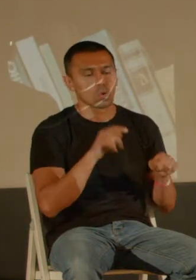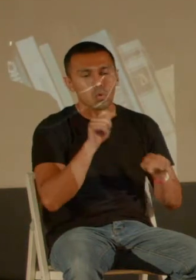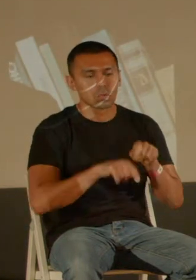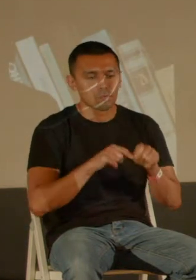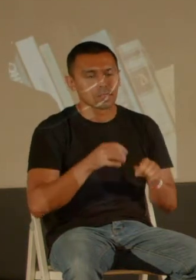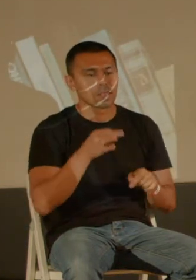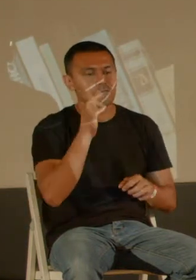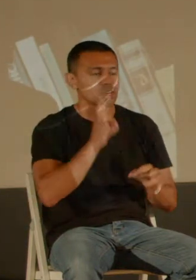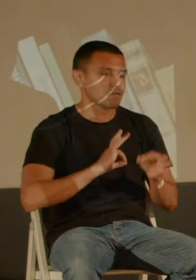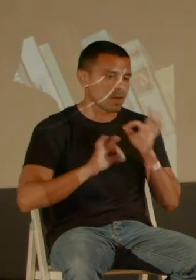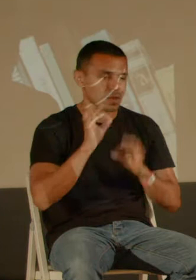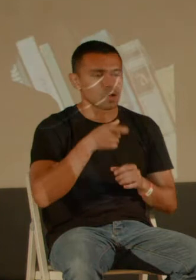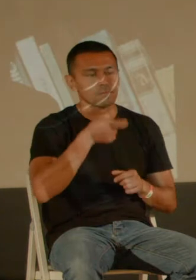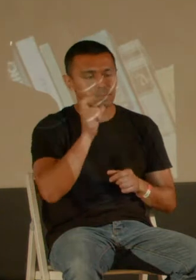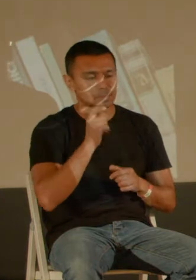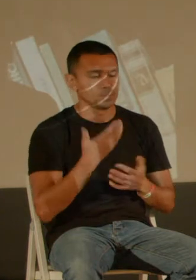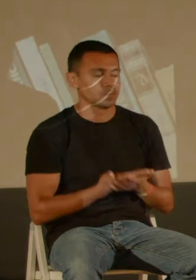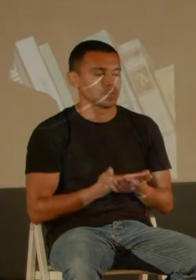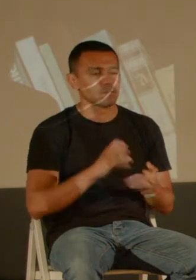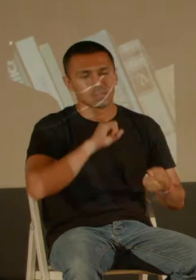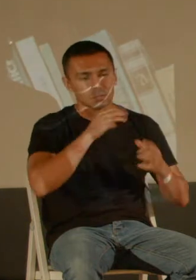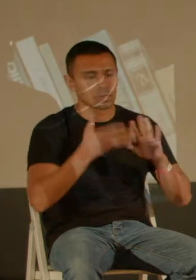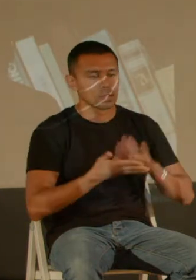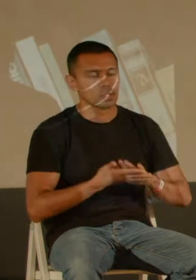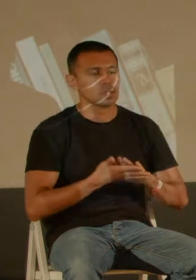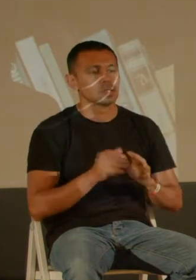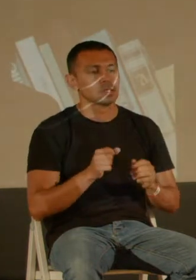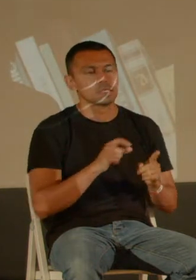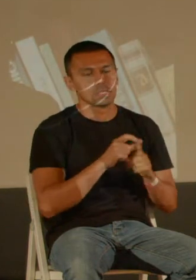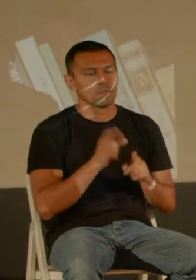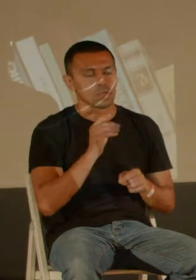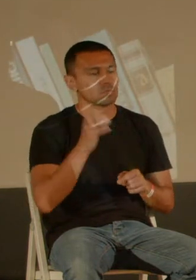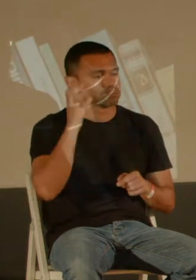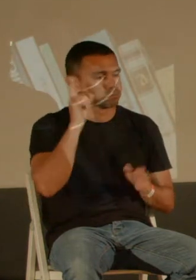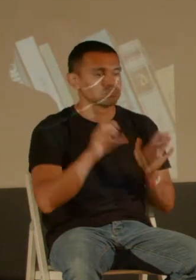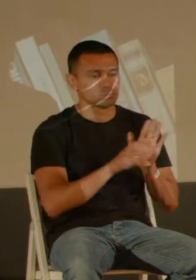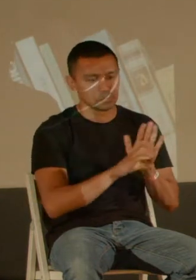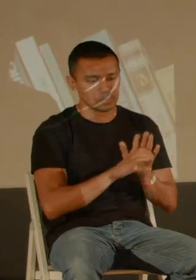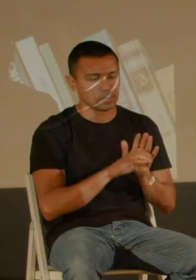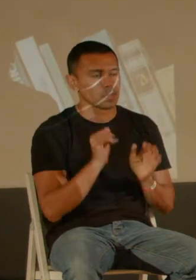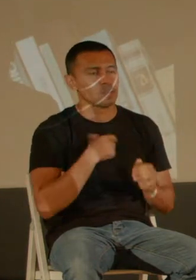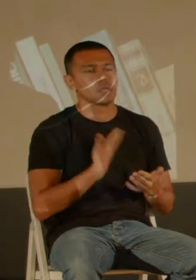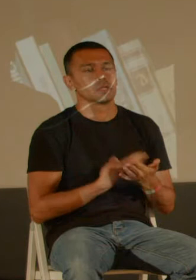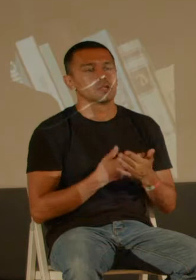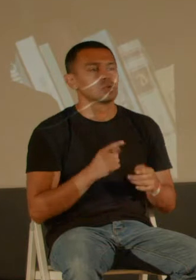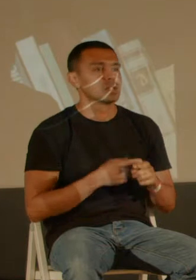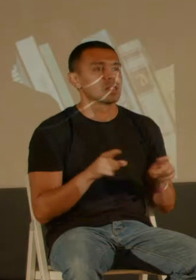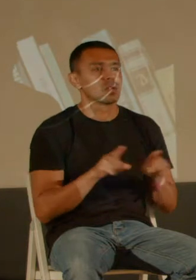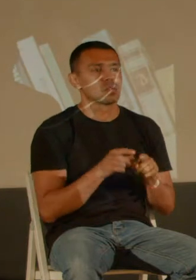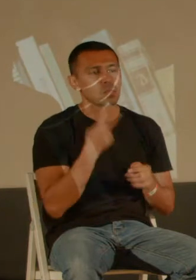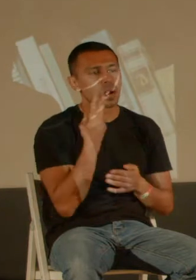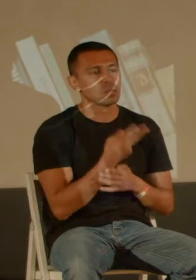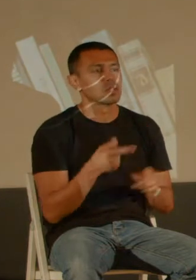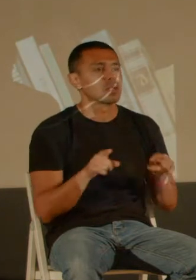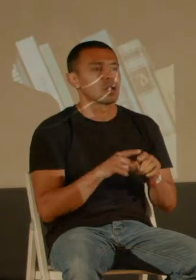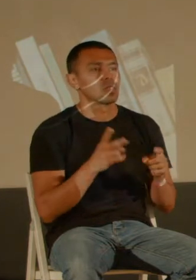контролювати вживання. А в результаті саме до слів Ребекки вона дослухалася. І мені здається, що це також